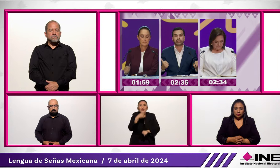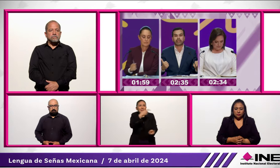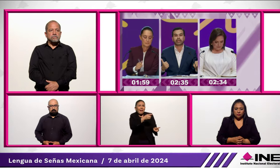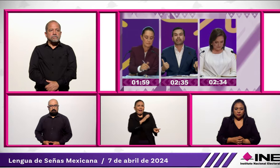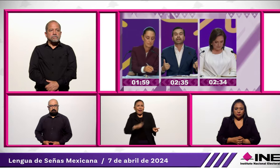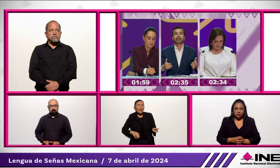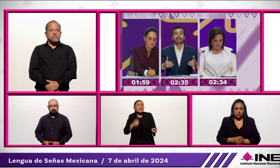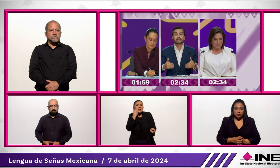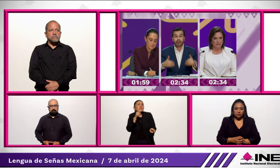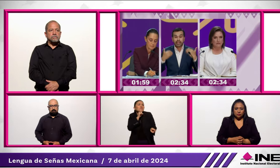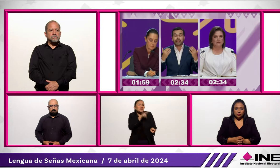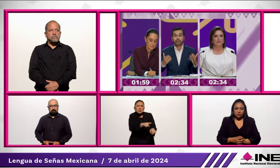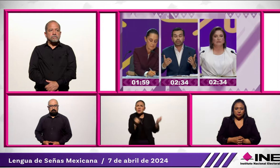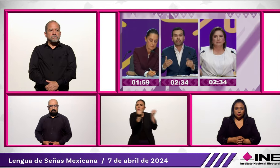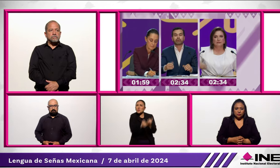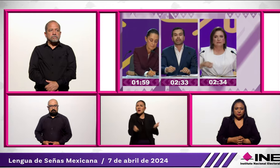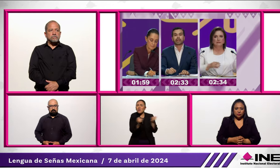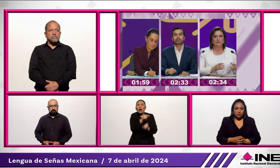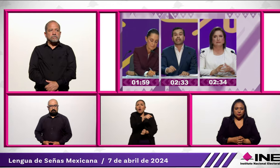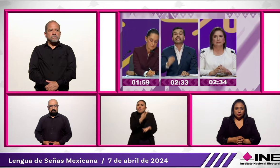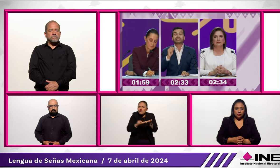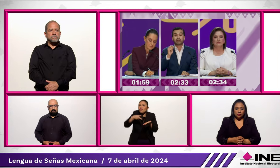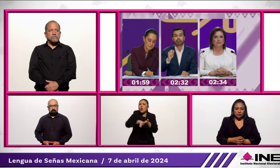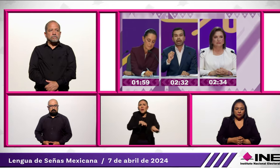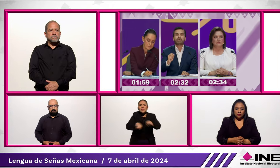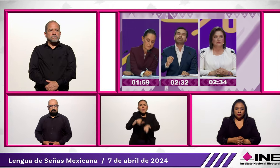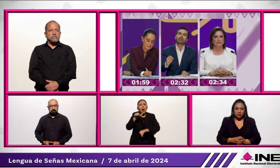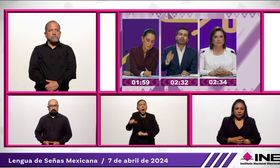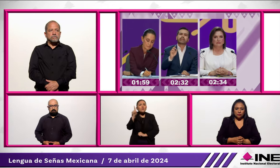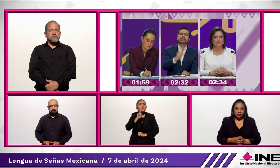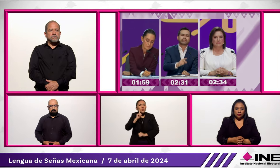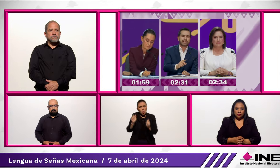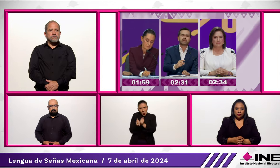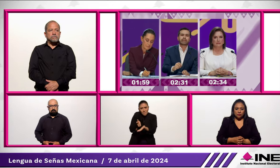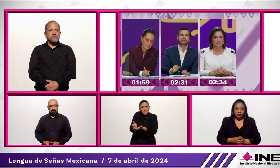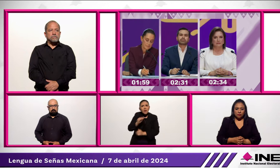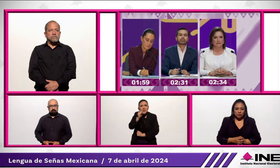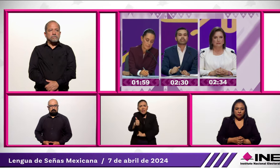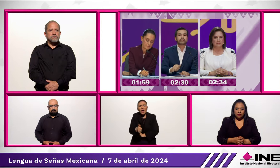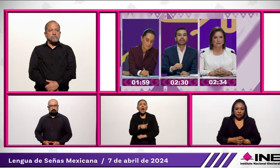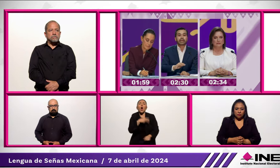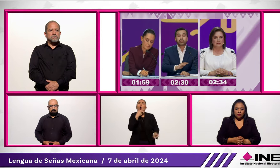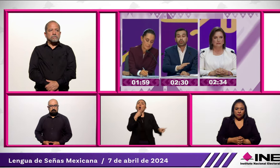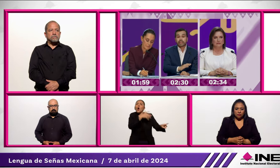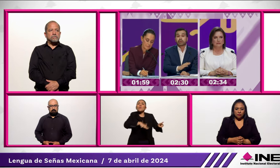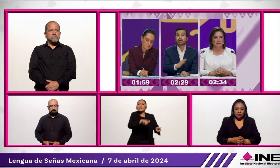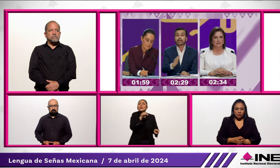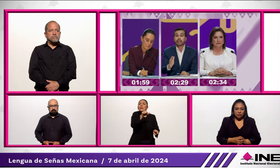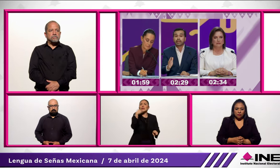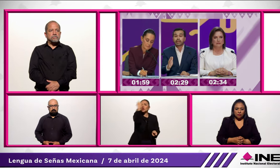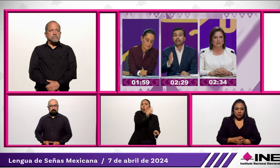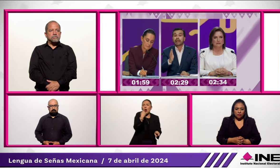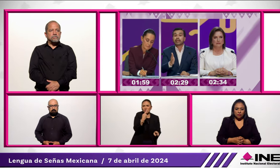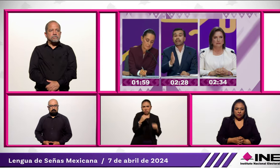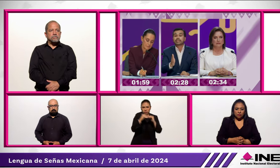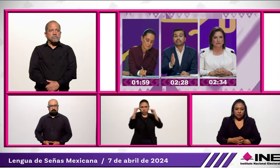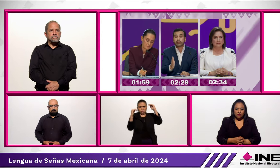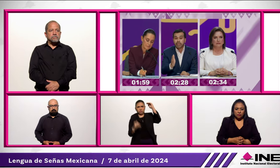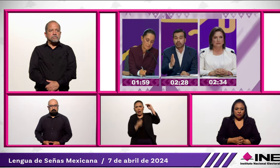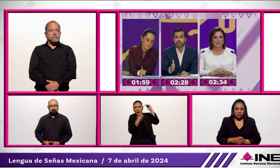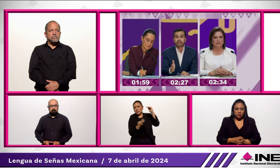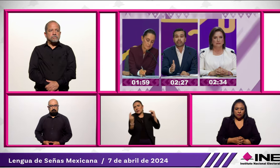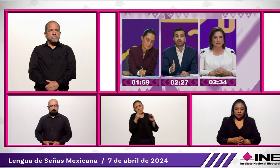vieja política. Es prácticamente otra jornada laboral sin pago contra 16 horas de los hombres. Es una desigualdad que hay que